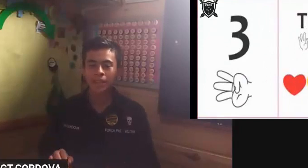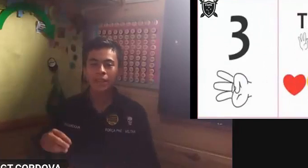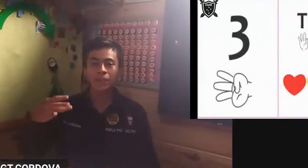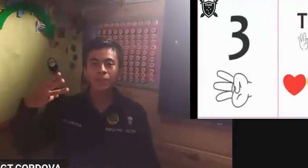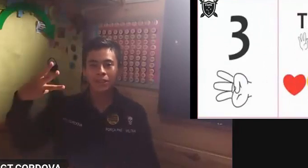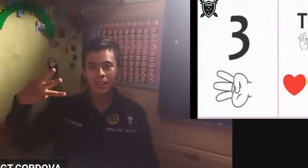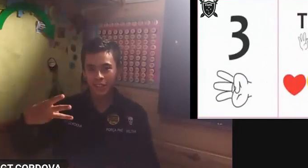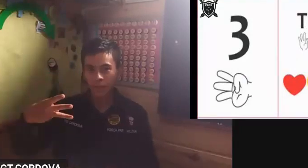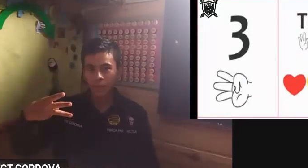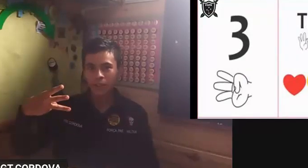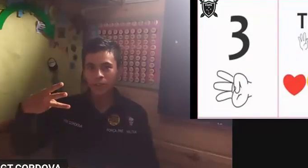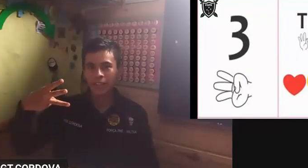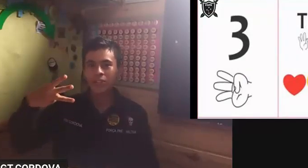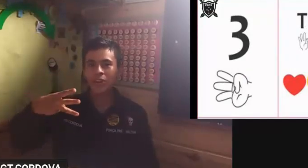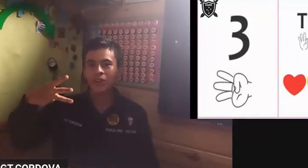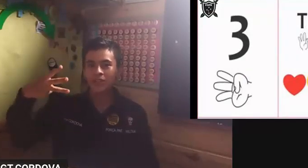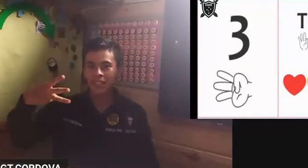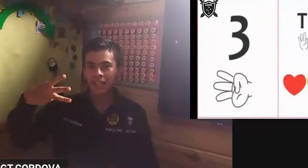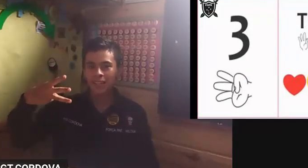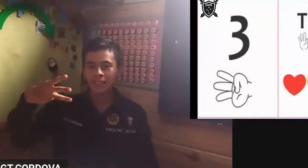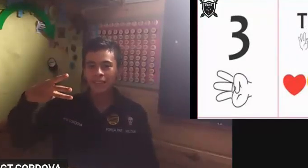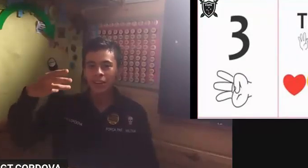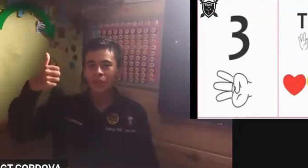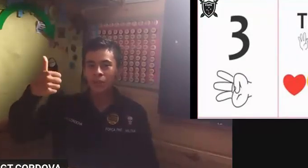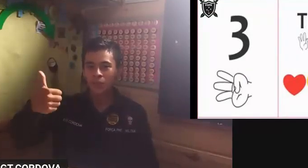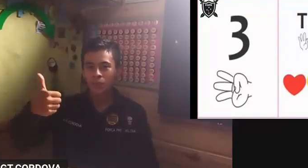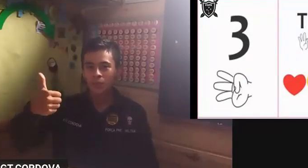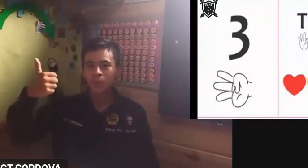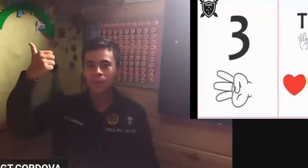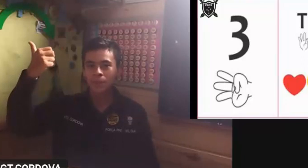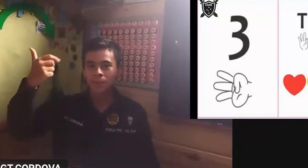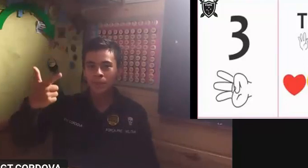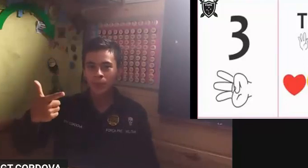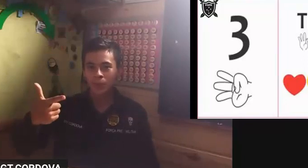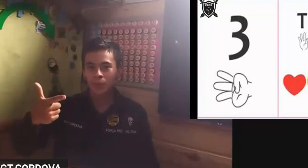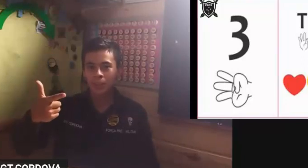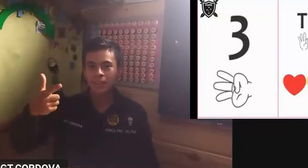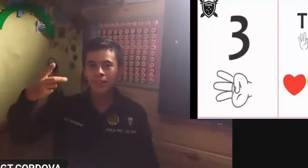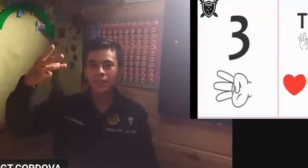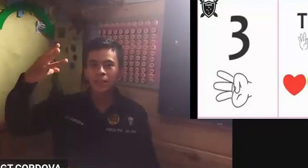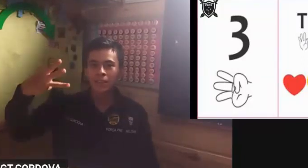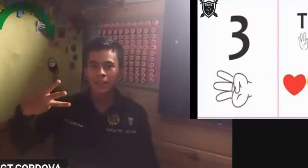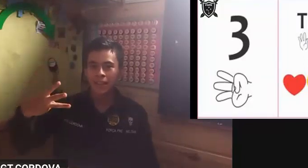Então, o 3 já é um pouquinho diferente, ó. O 3. 1, 2,